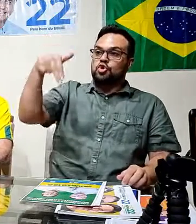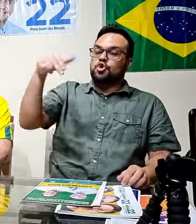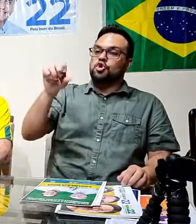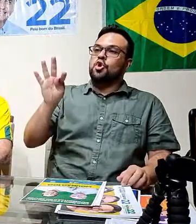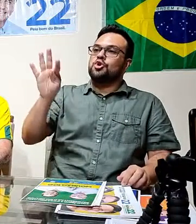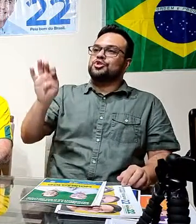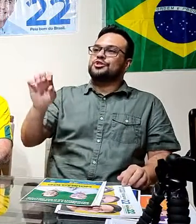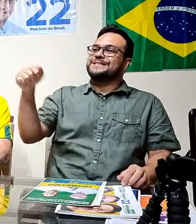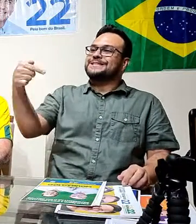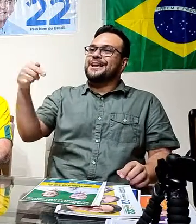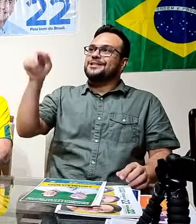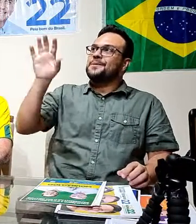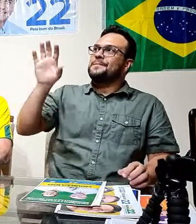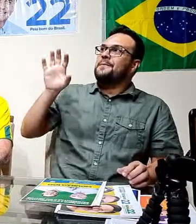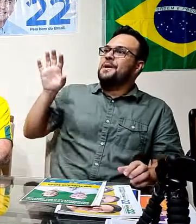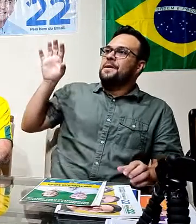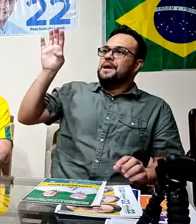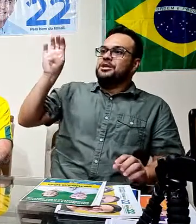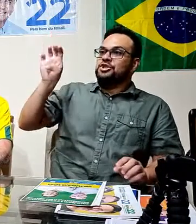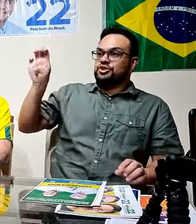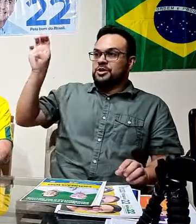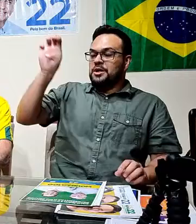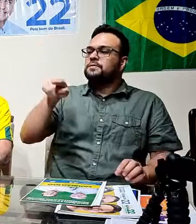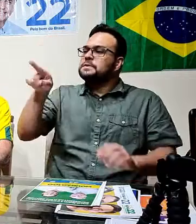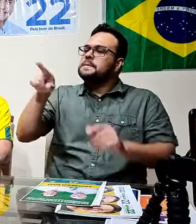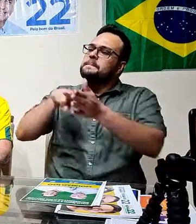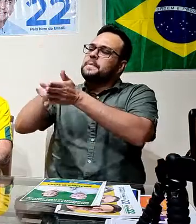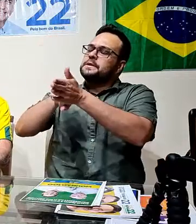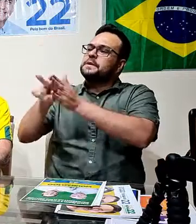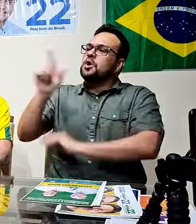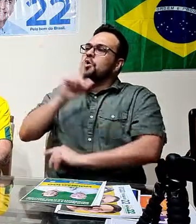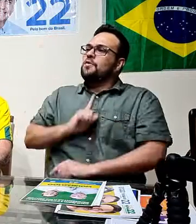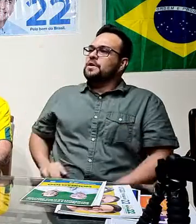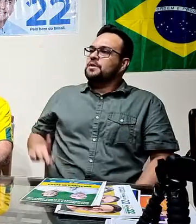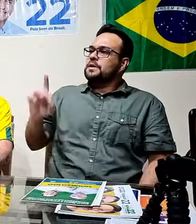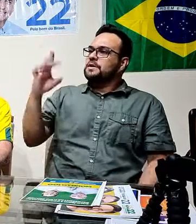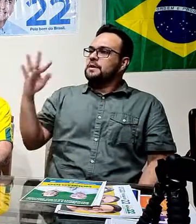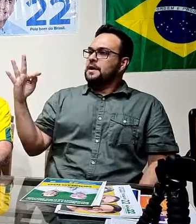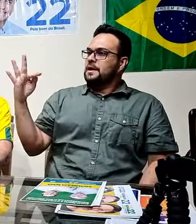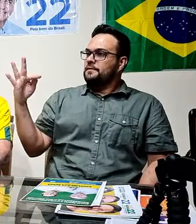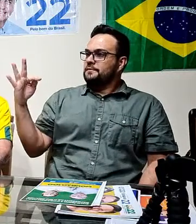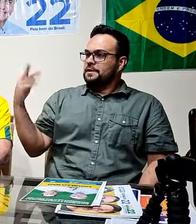vamos lá. Tem que levantar a ficha aí do governador do DF aqui.